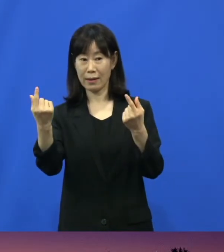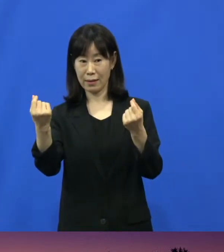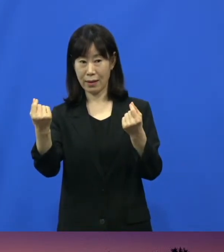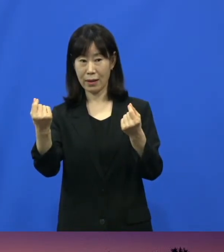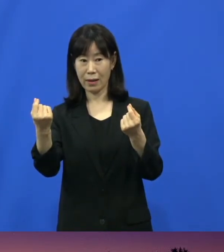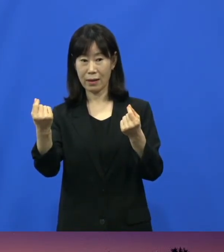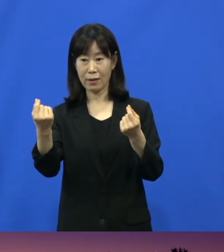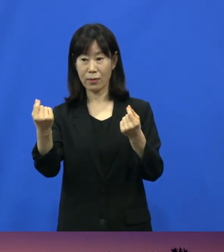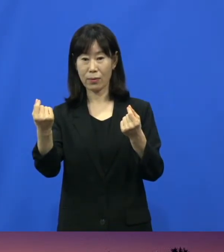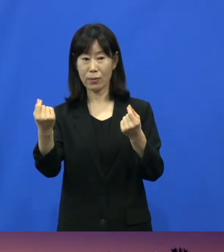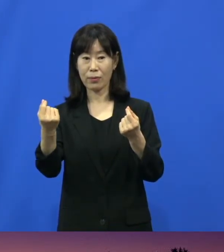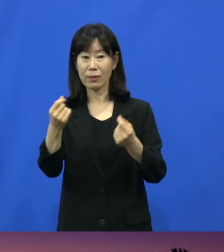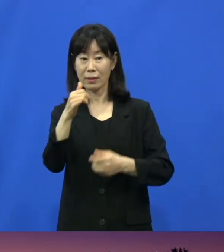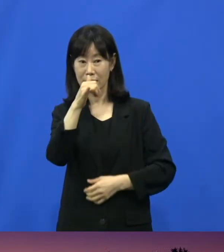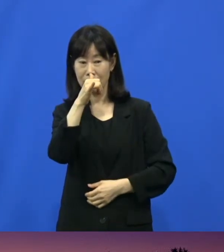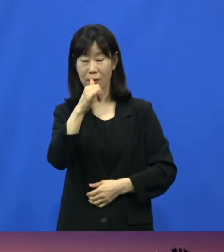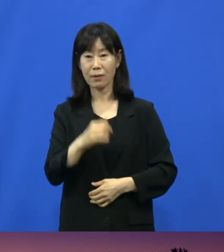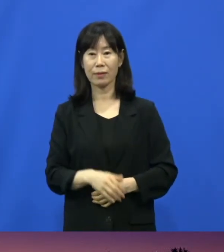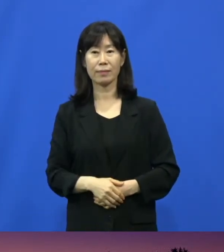엄마로,